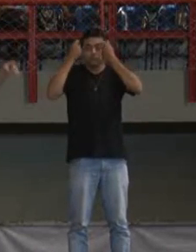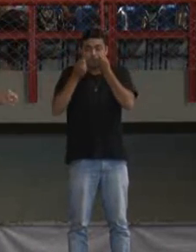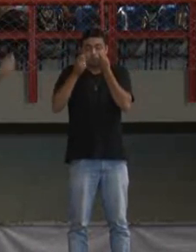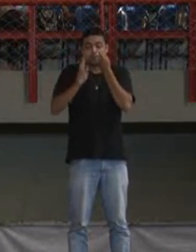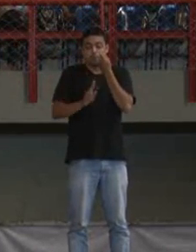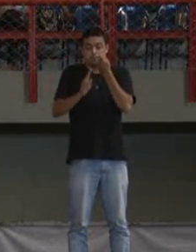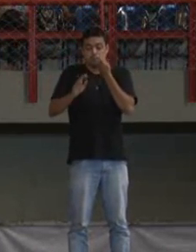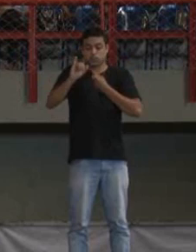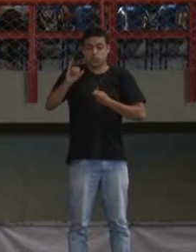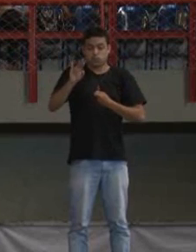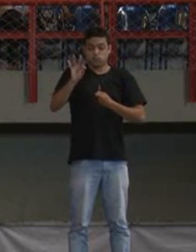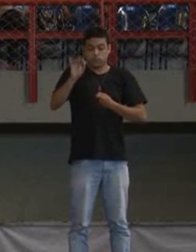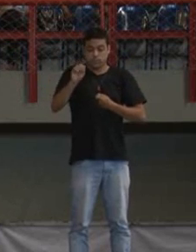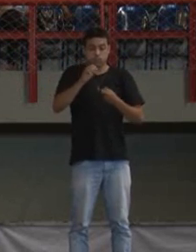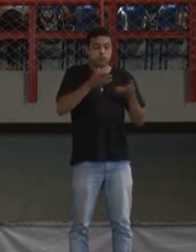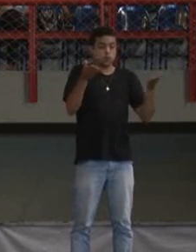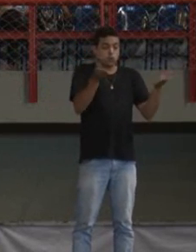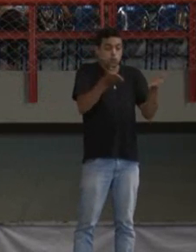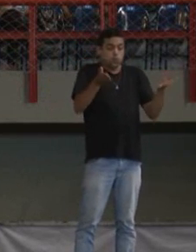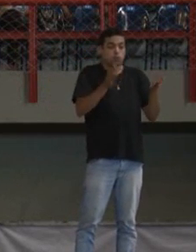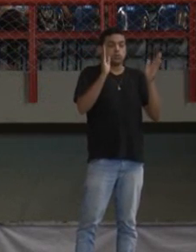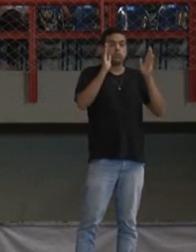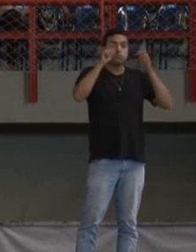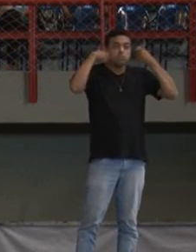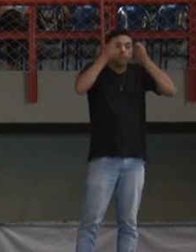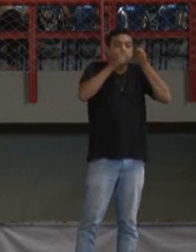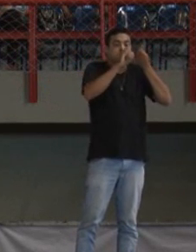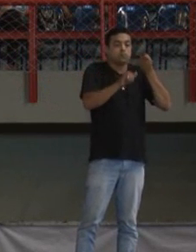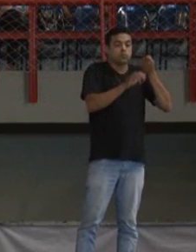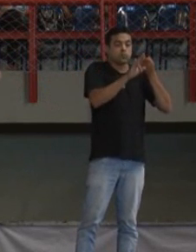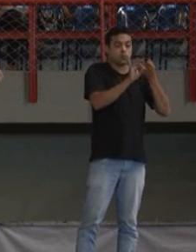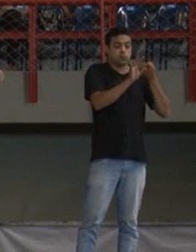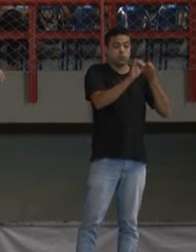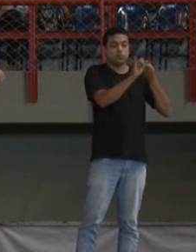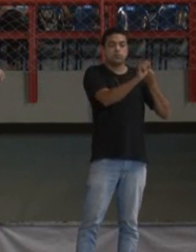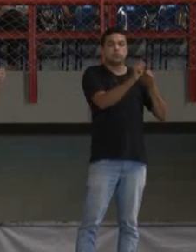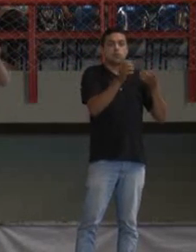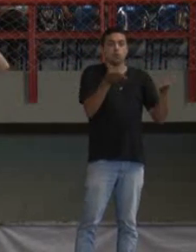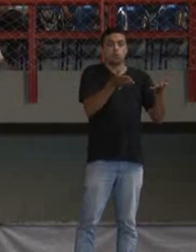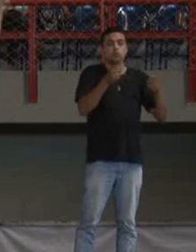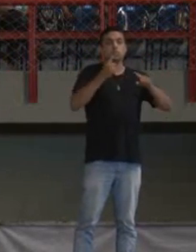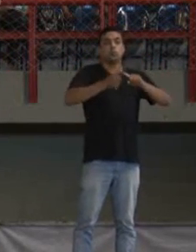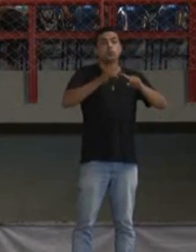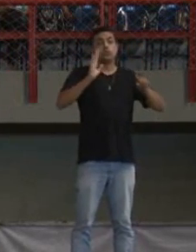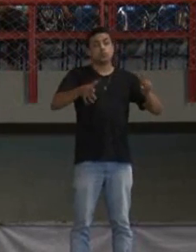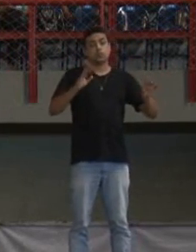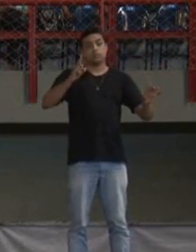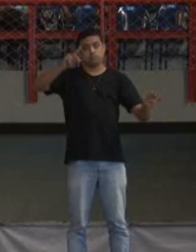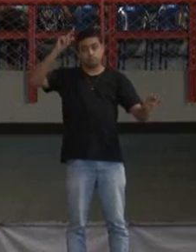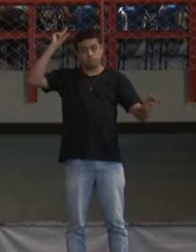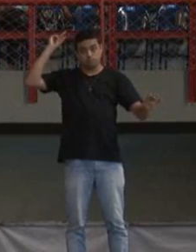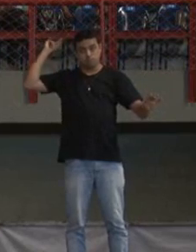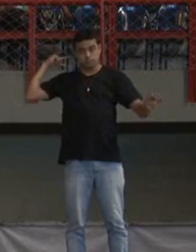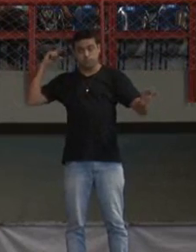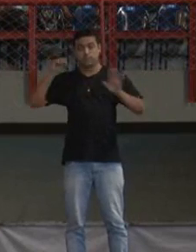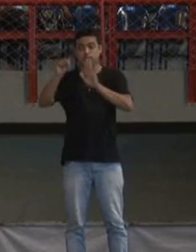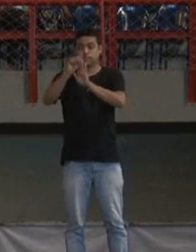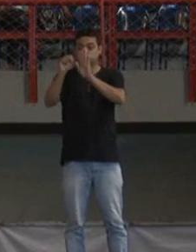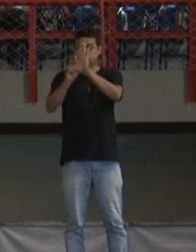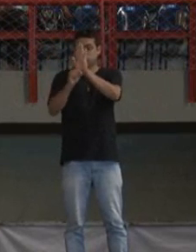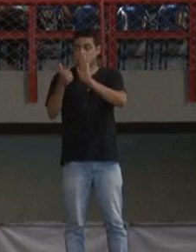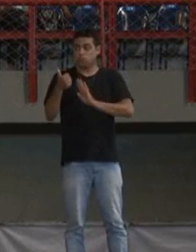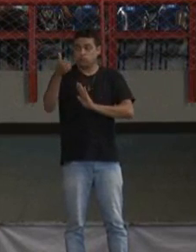desempenhado por este jesuíta agora. Turma, Os jesuítas que vieram no século